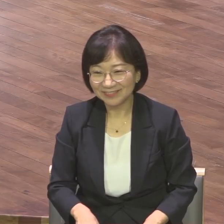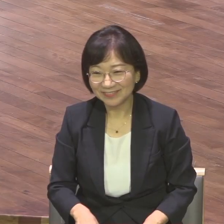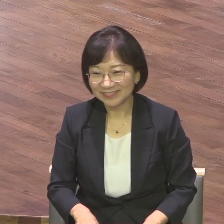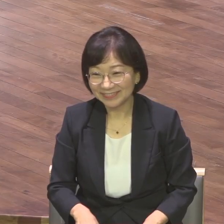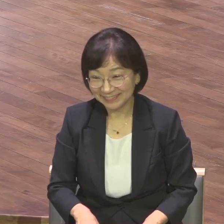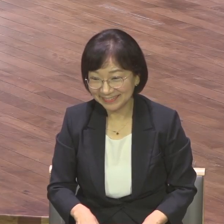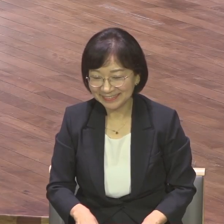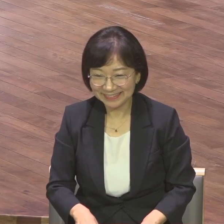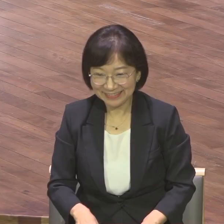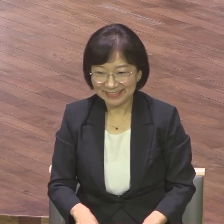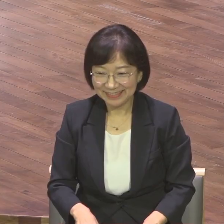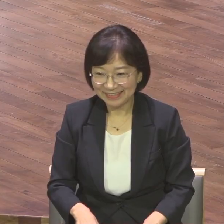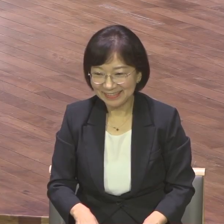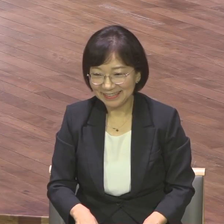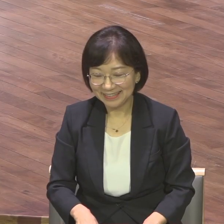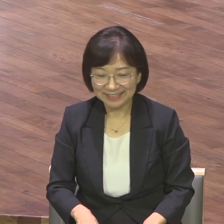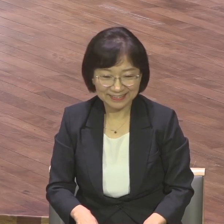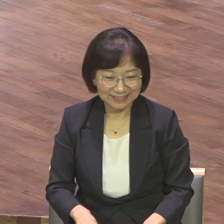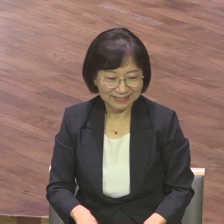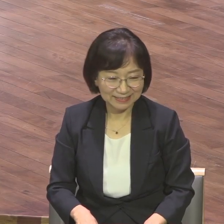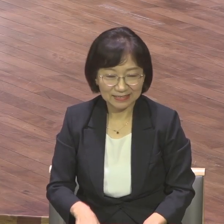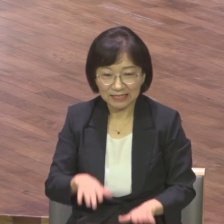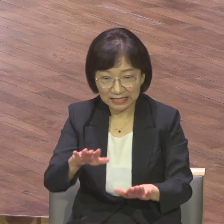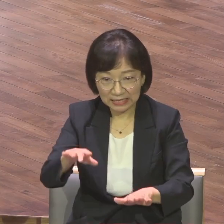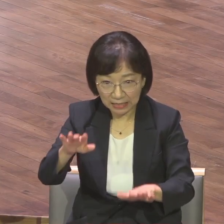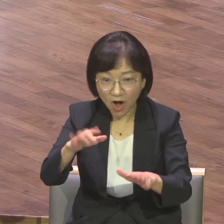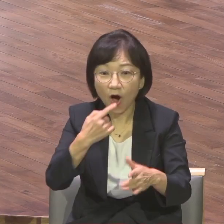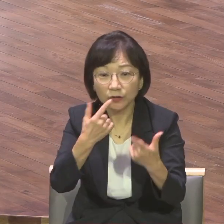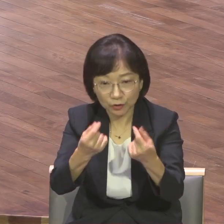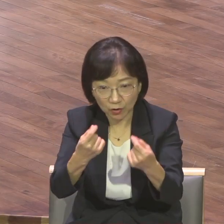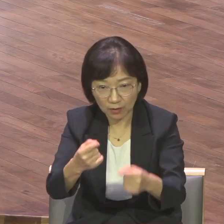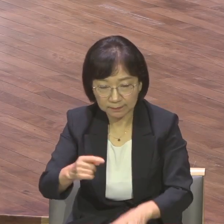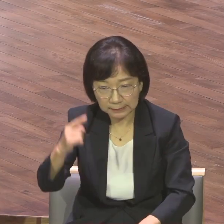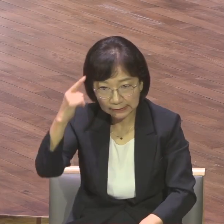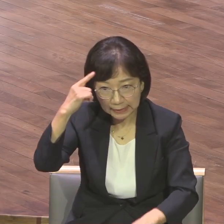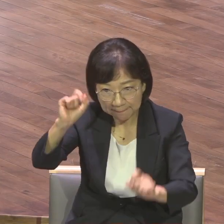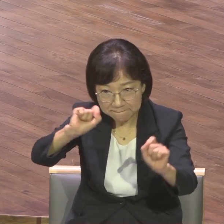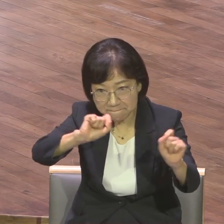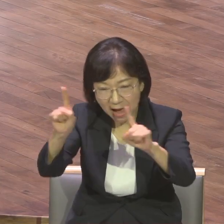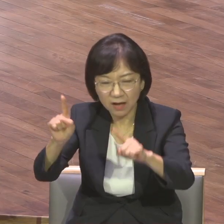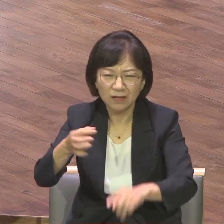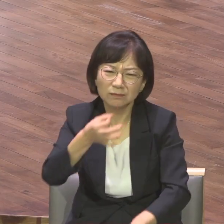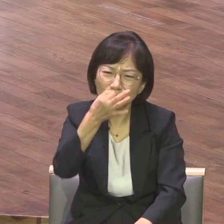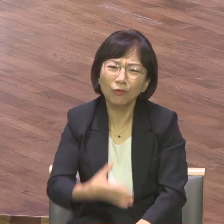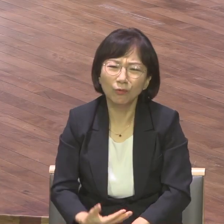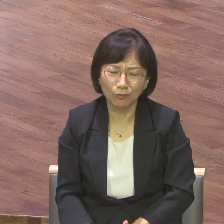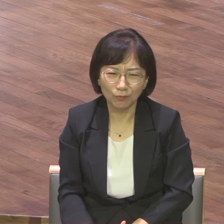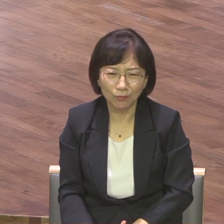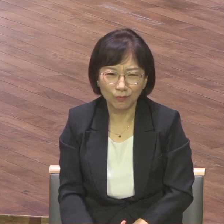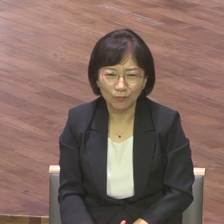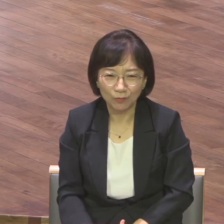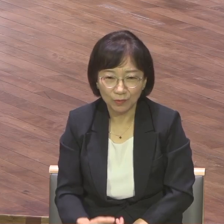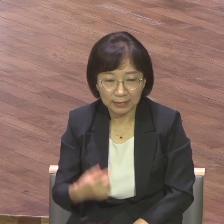자기 깨어있으라. 깨어있다. 힘들어요. 깨어있는 것 자체 저절로 되는 게